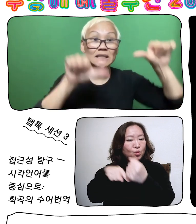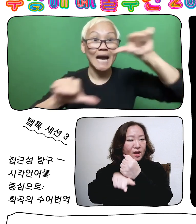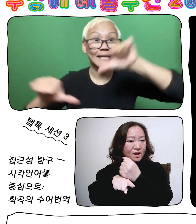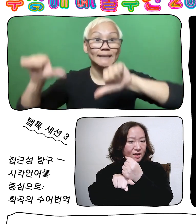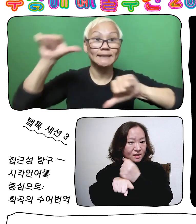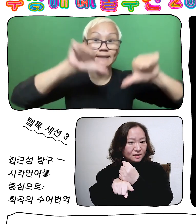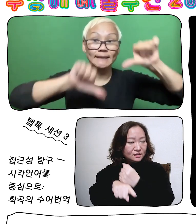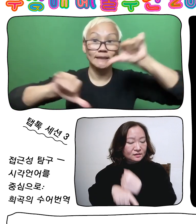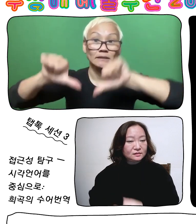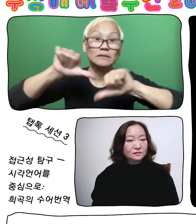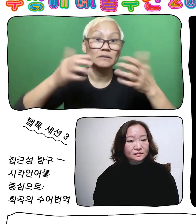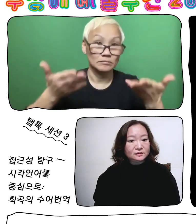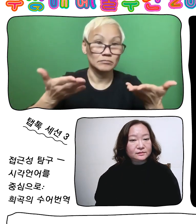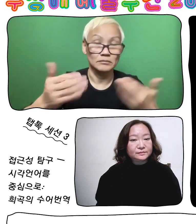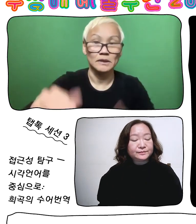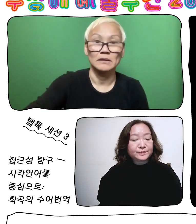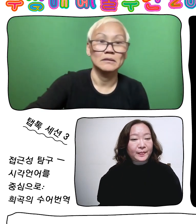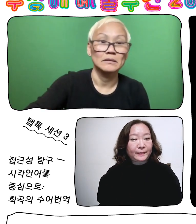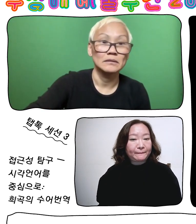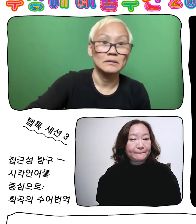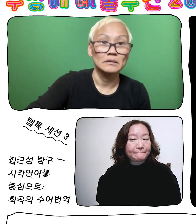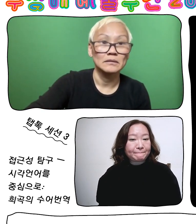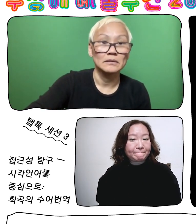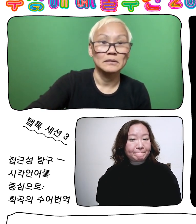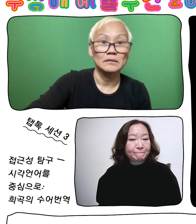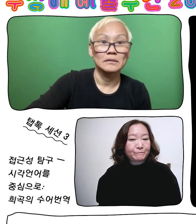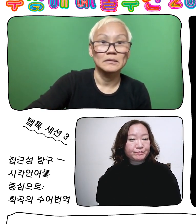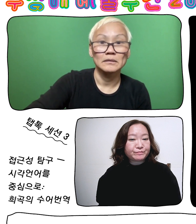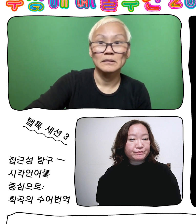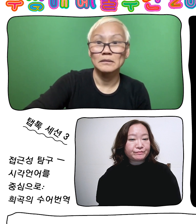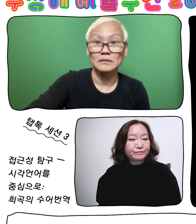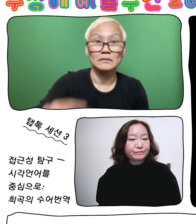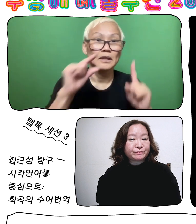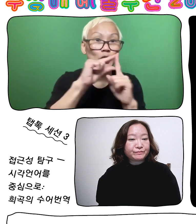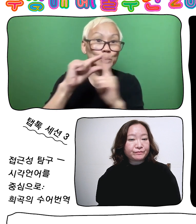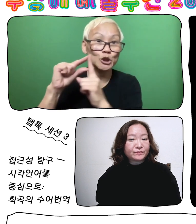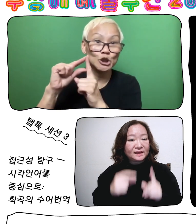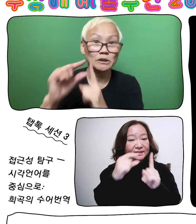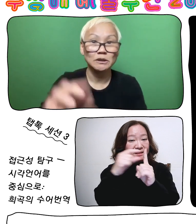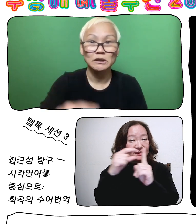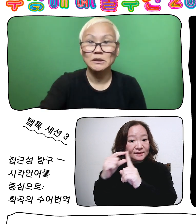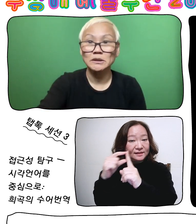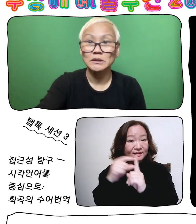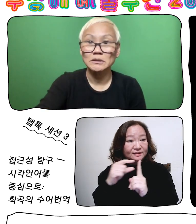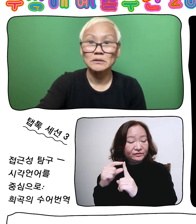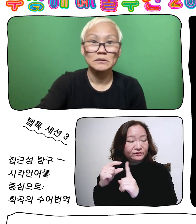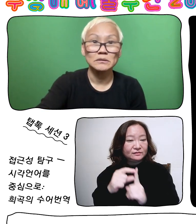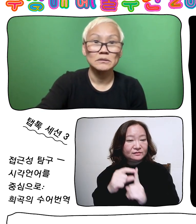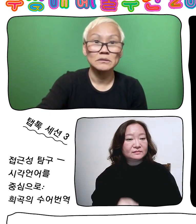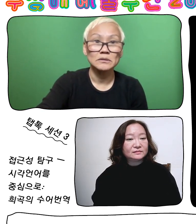주어, 동사, 목적어와 같은 문법에 따라 배치, 번역의 순서가 정해집니다.